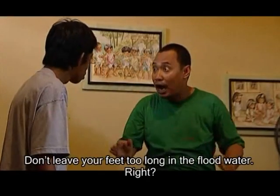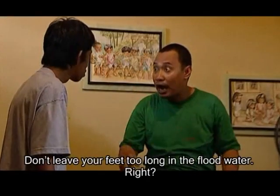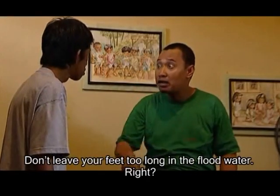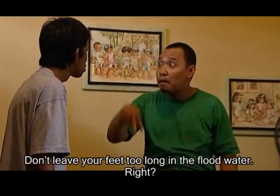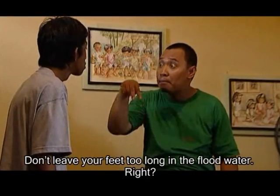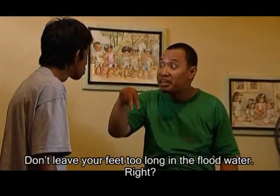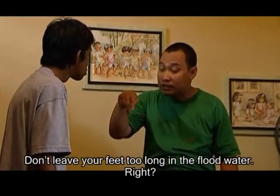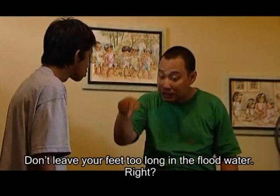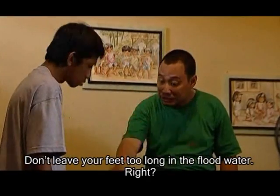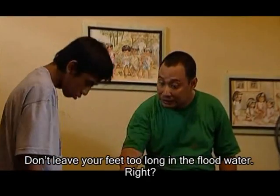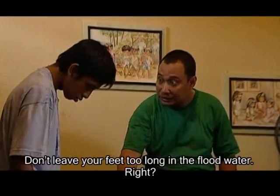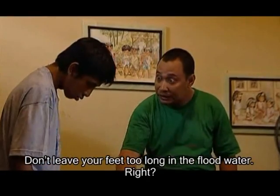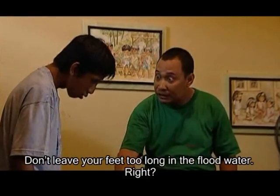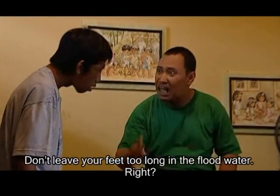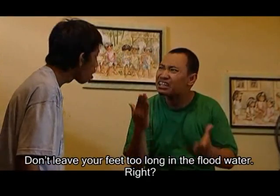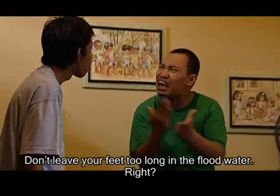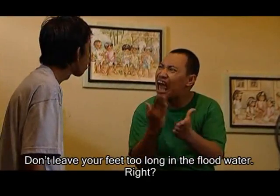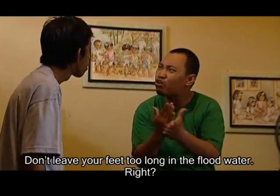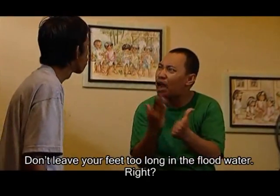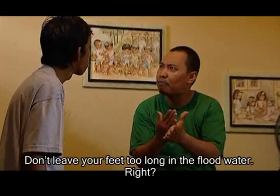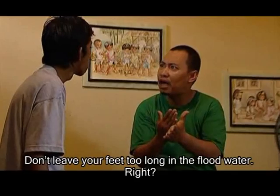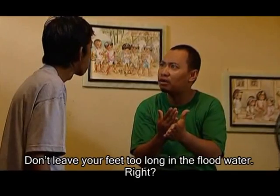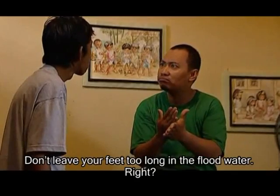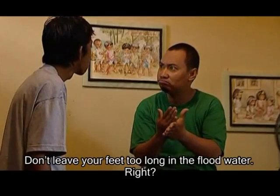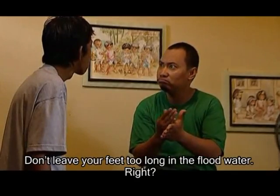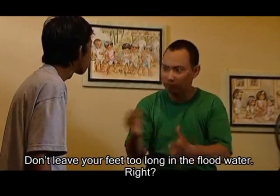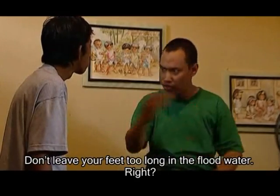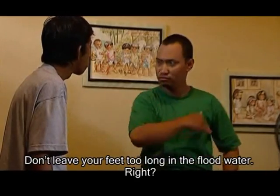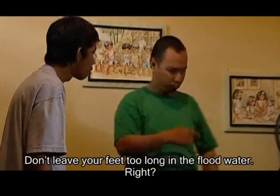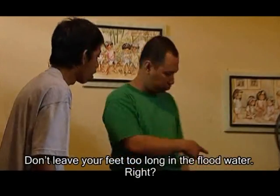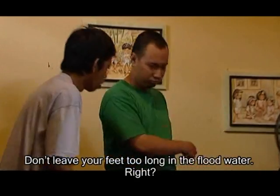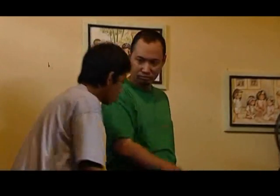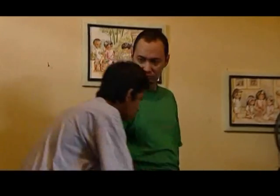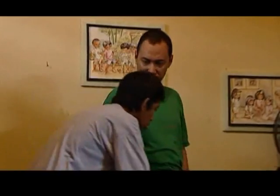Jangan berdiri di sini terlalu lama. Ayo.